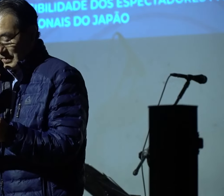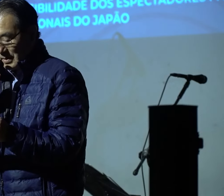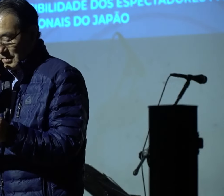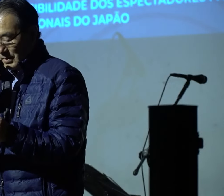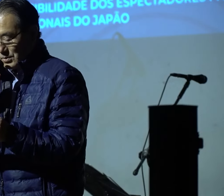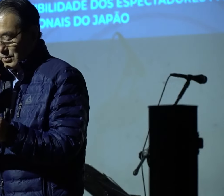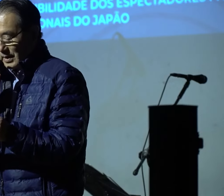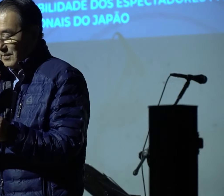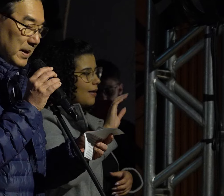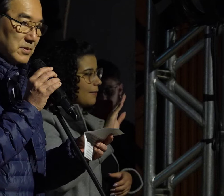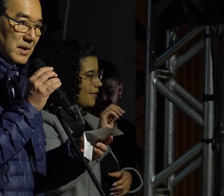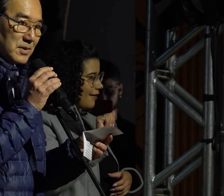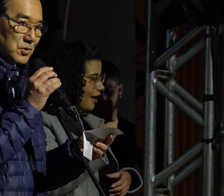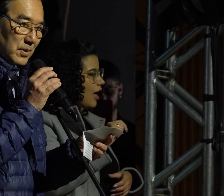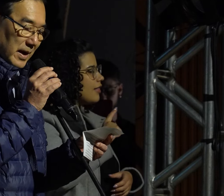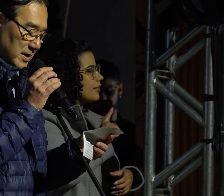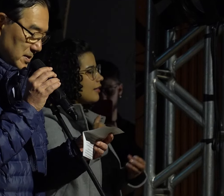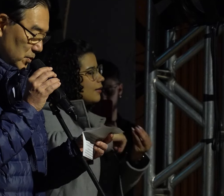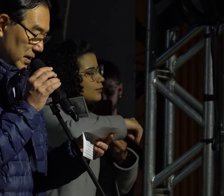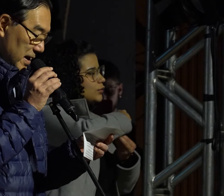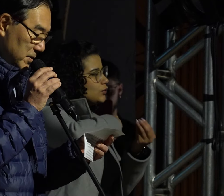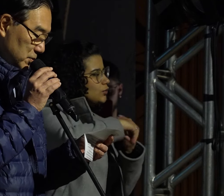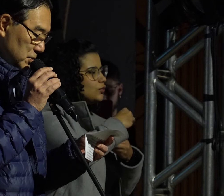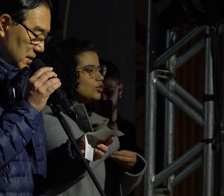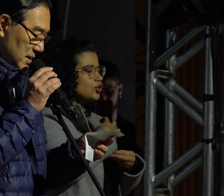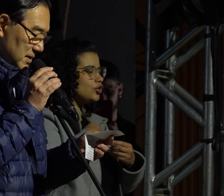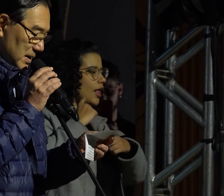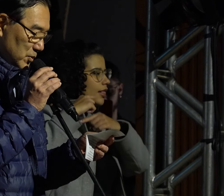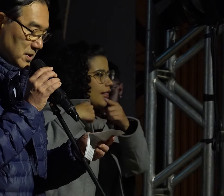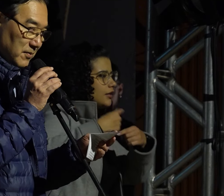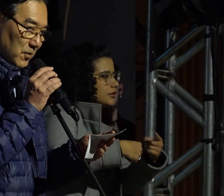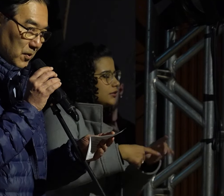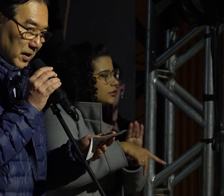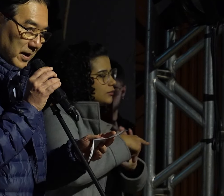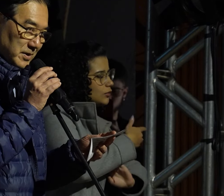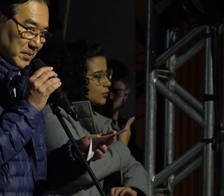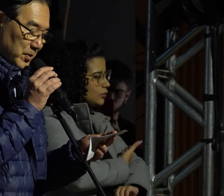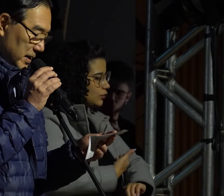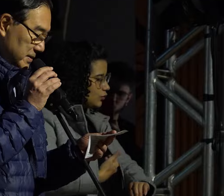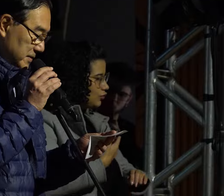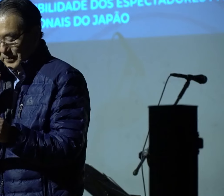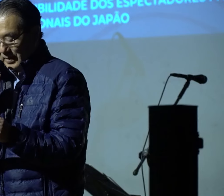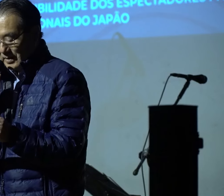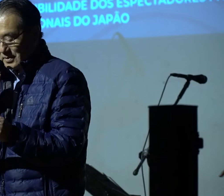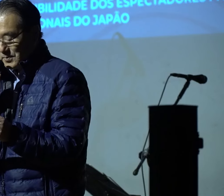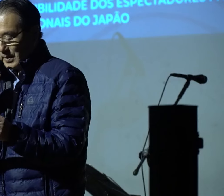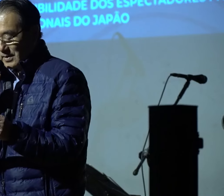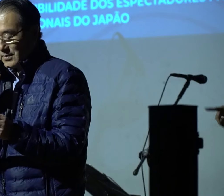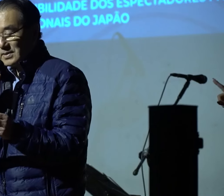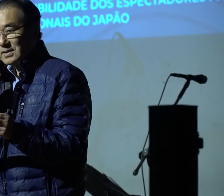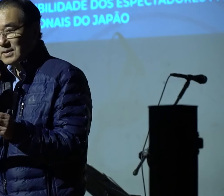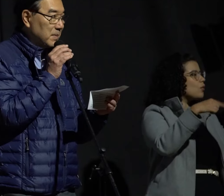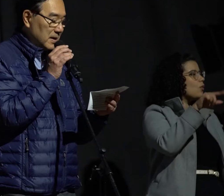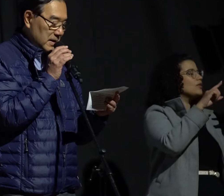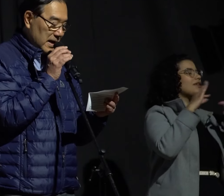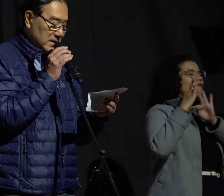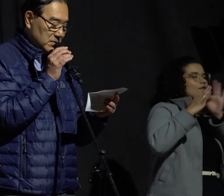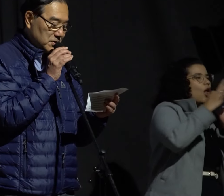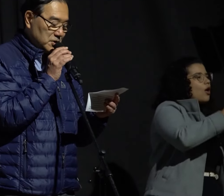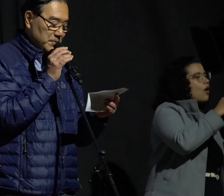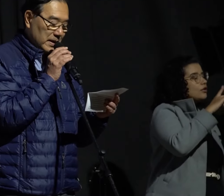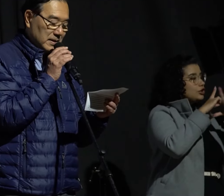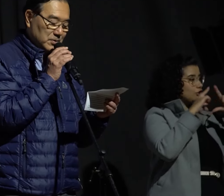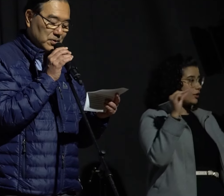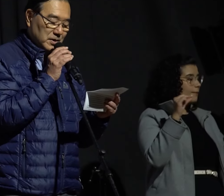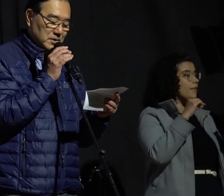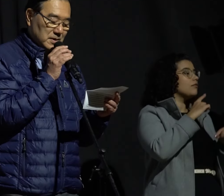ABEIA mistura elementos tradicionais e modernos da música folclórica japonesa, despertando a sensibilidade